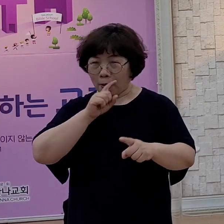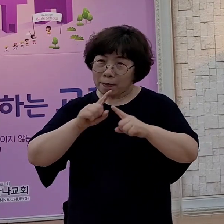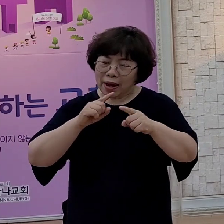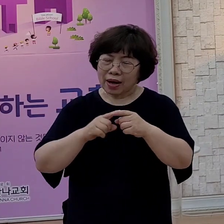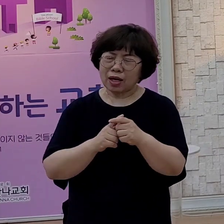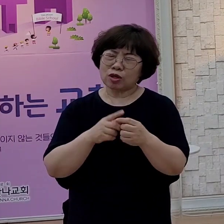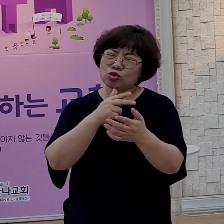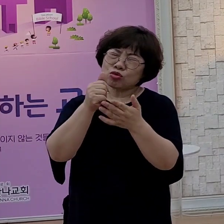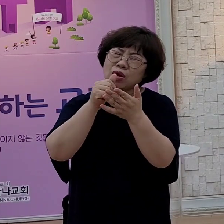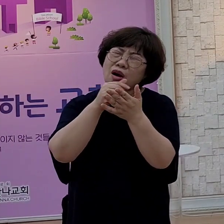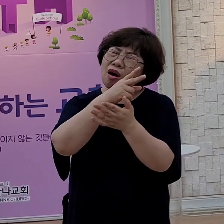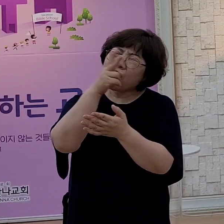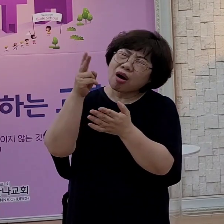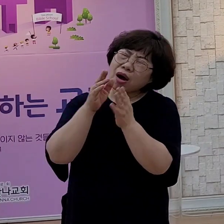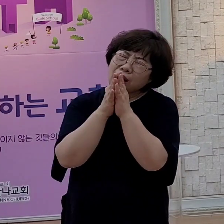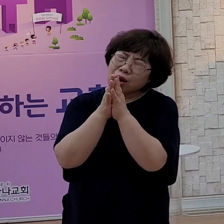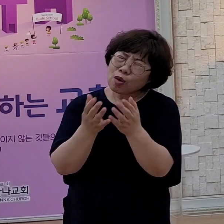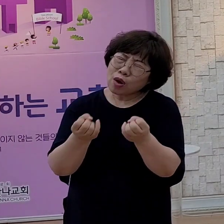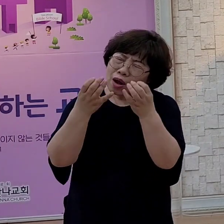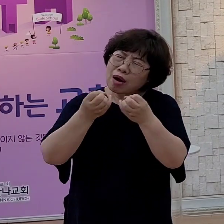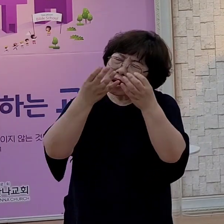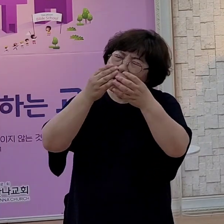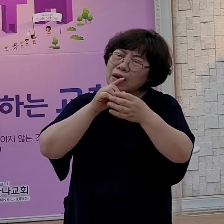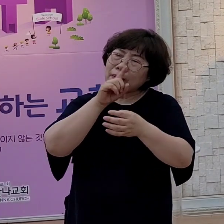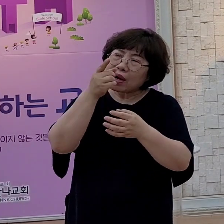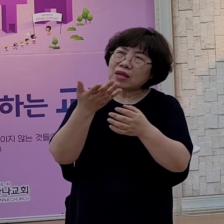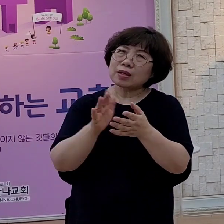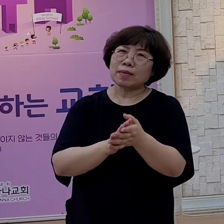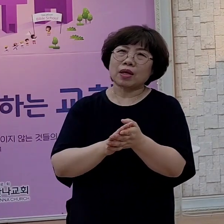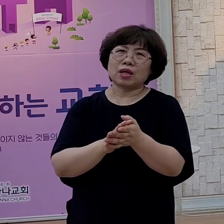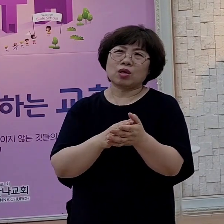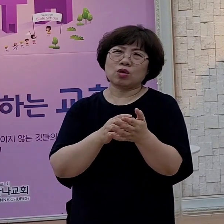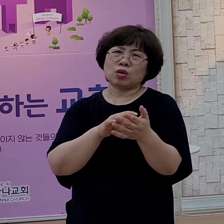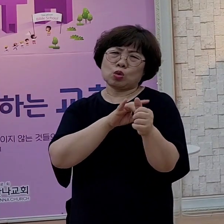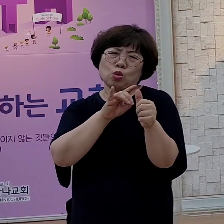주여 할렐루야 하면서 속인다고 이게 속이지는 게 아니에요.